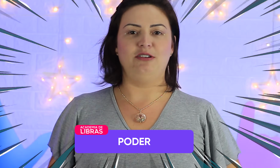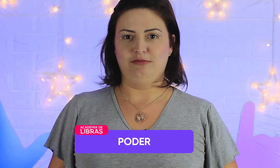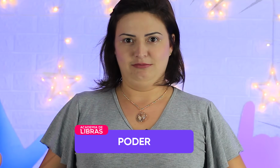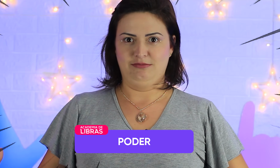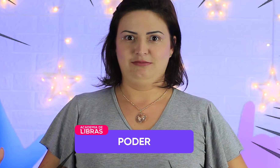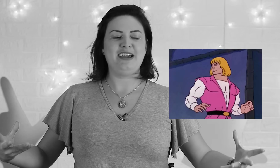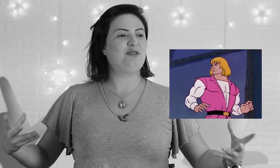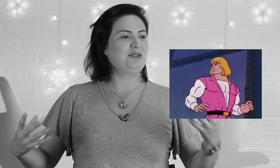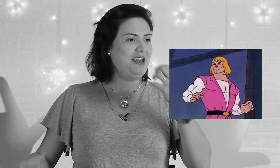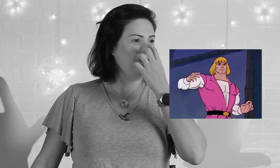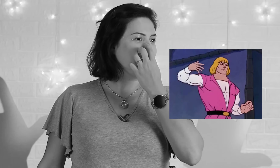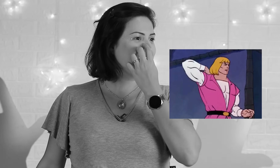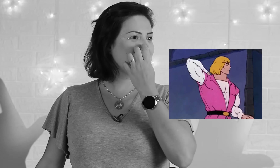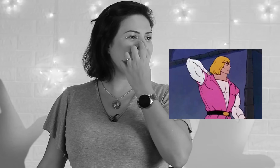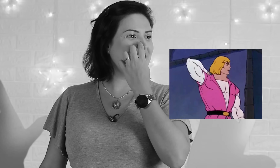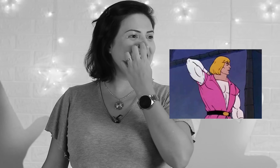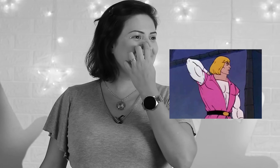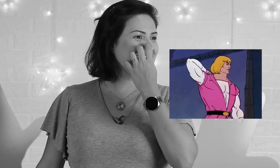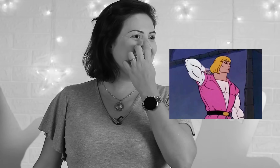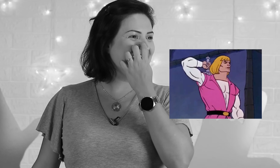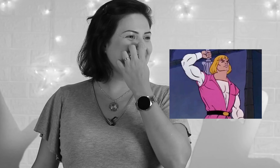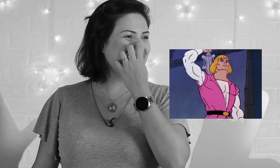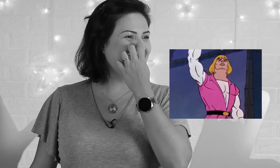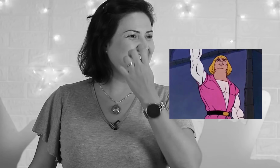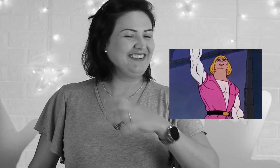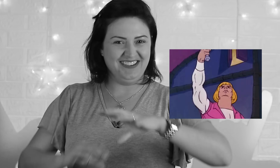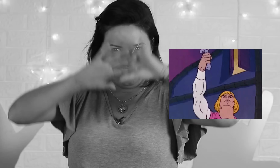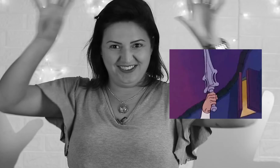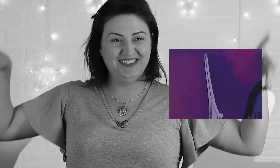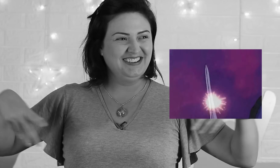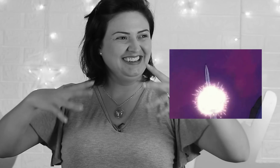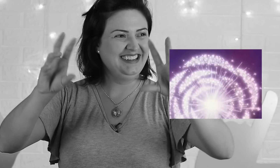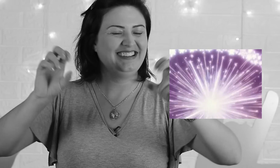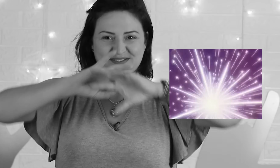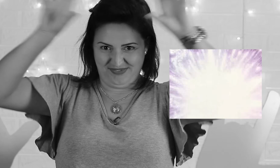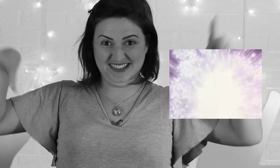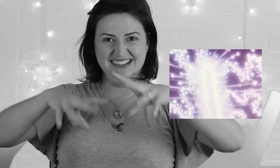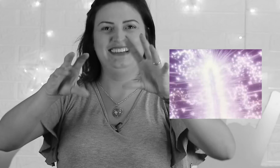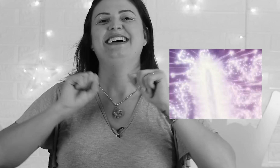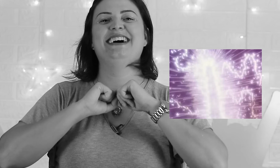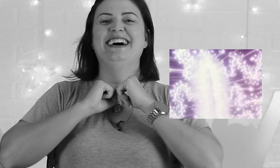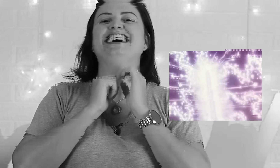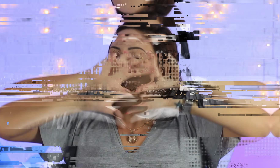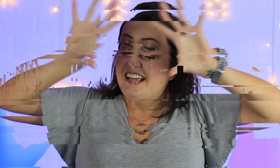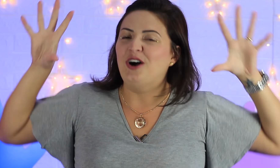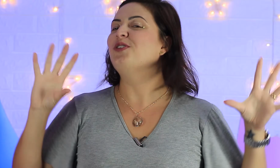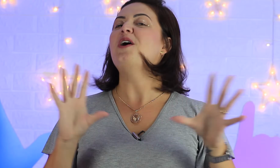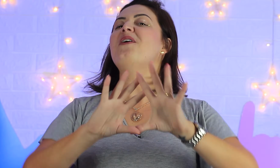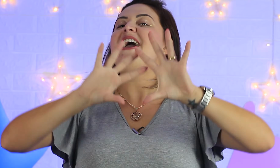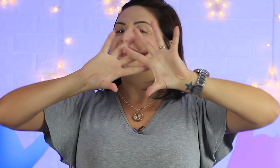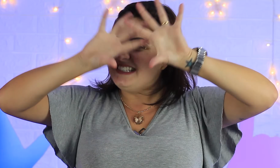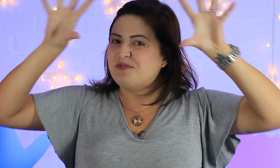Não. É como que é poder? poderes de Gladstone. Então, coloca um... Não. Não é esses